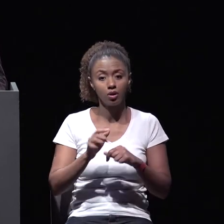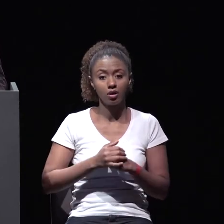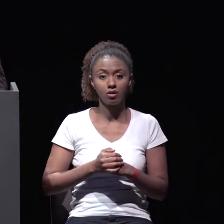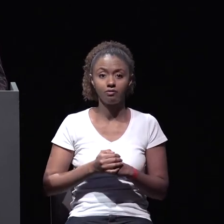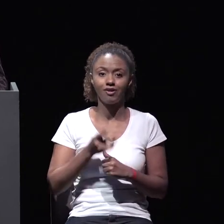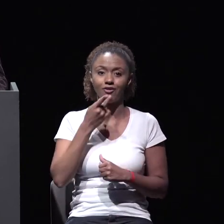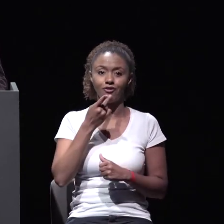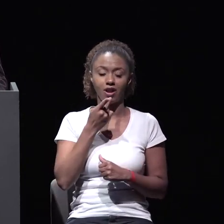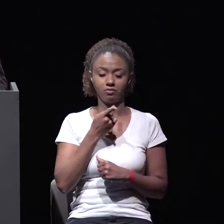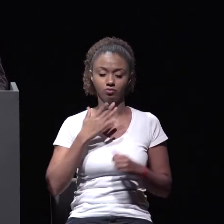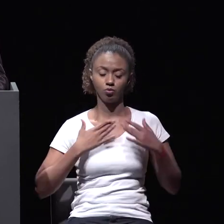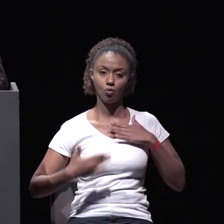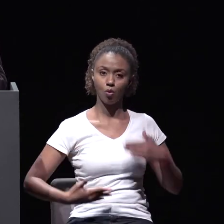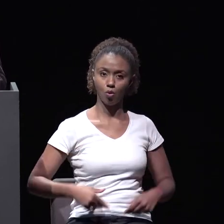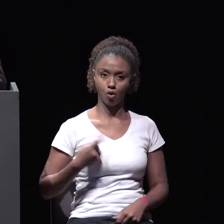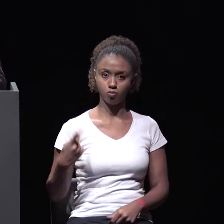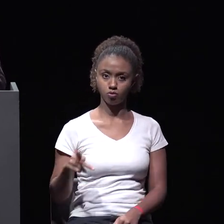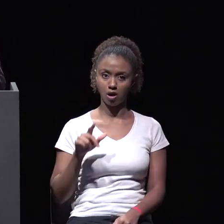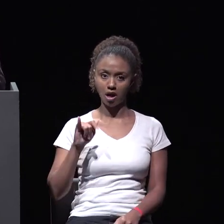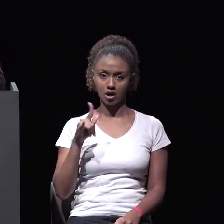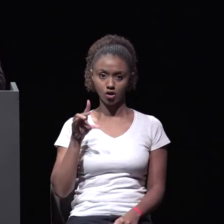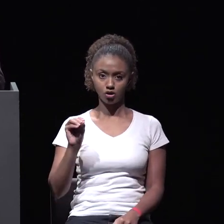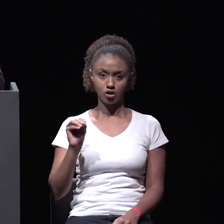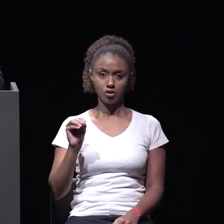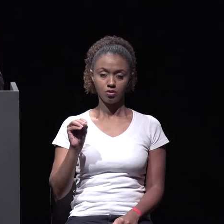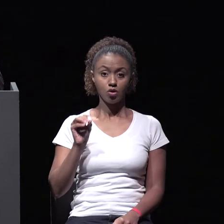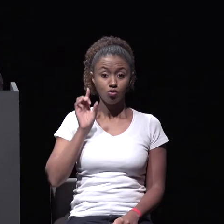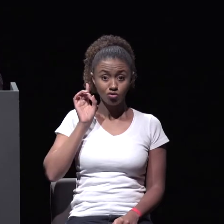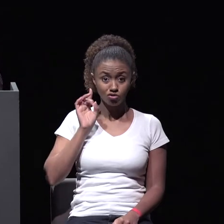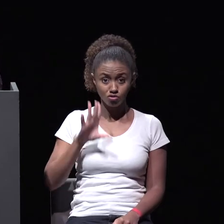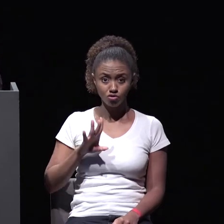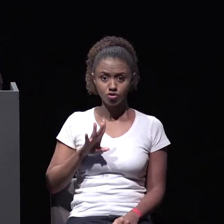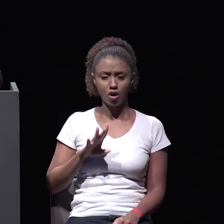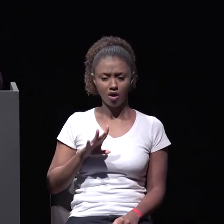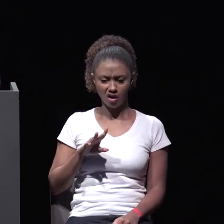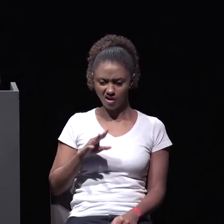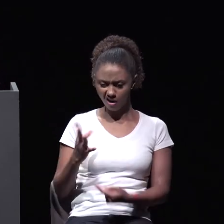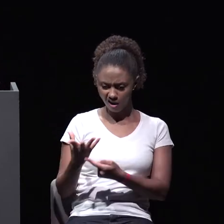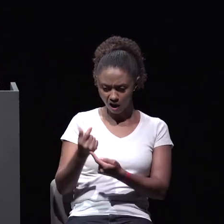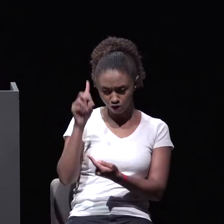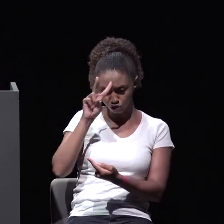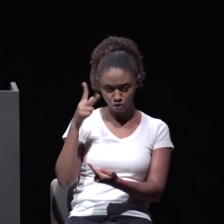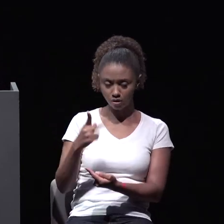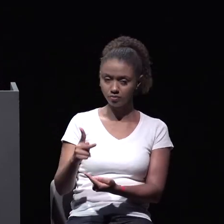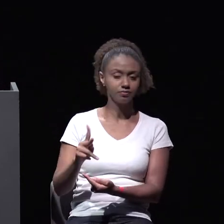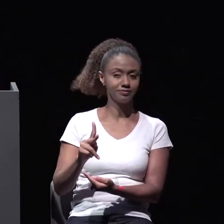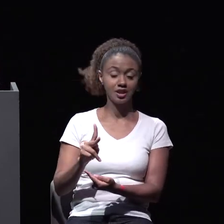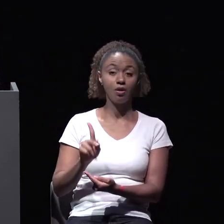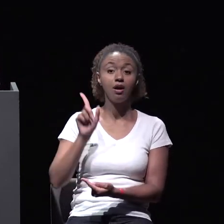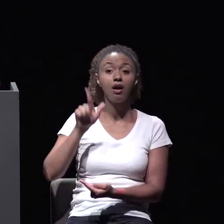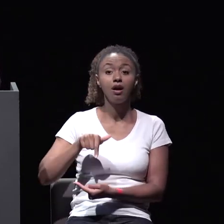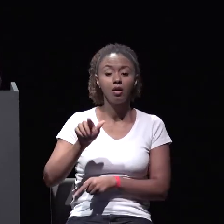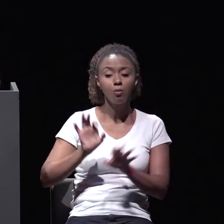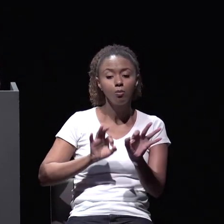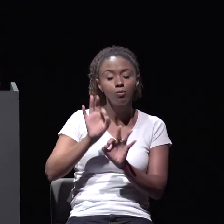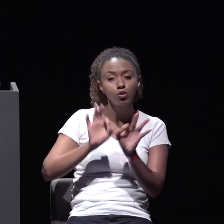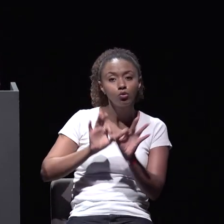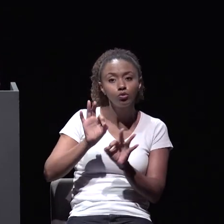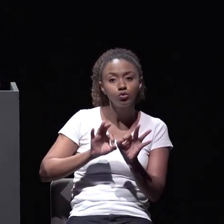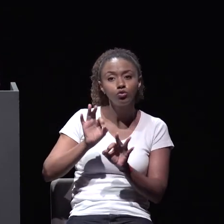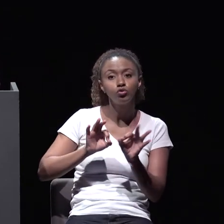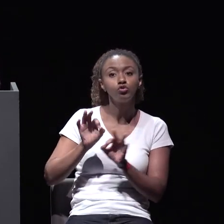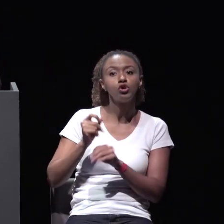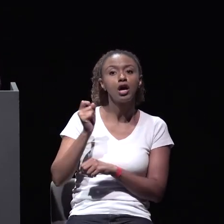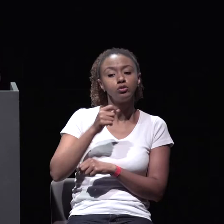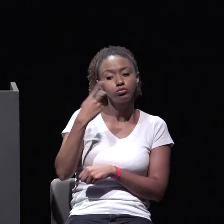física do aleijadinho nós não falamos especificamente só da história das artes mas nós falamos de uma espécie de projeto nacional que mexe nos